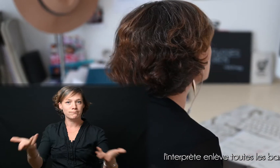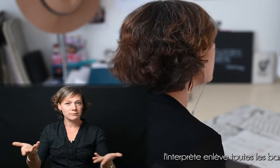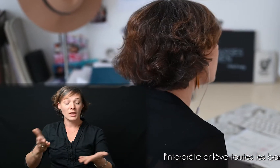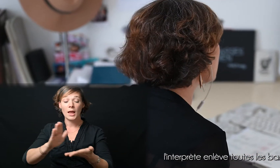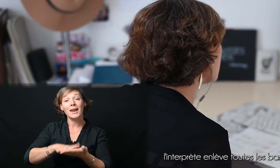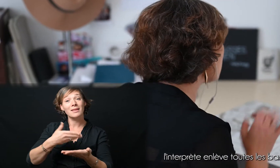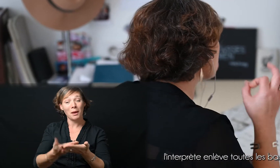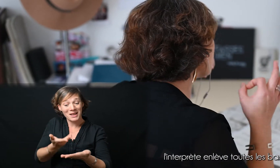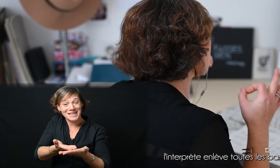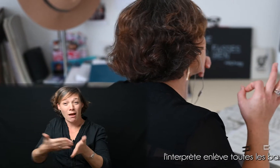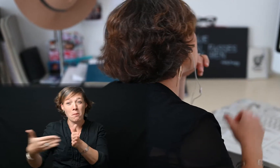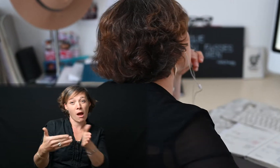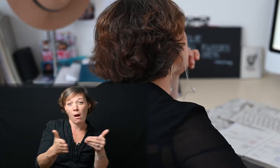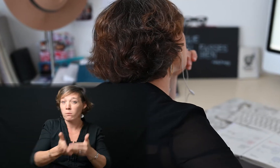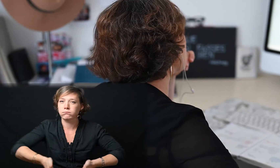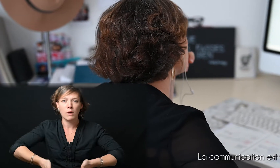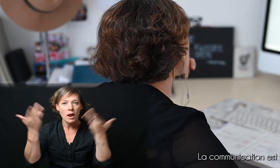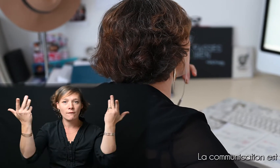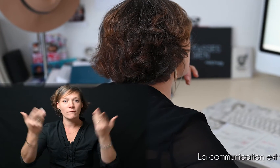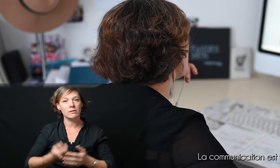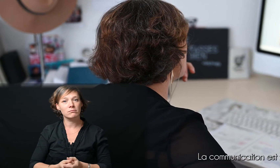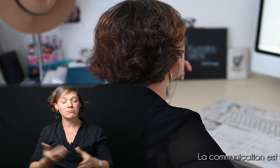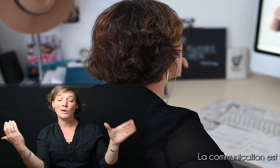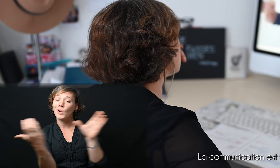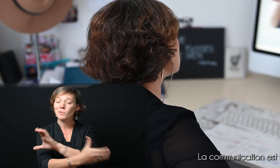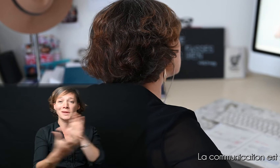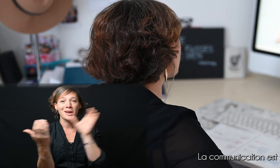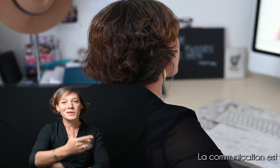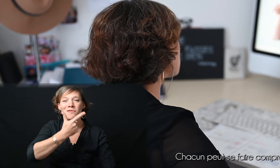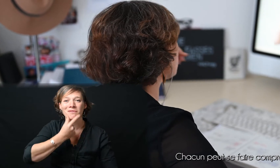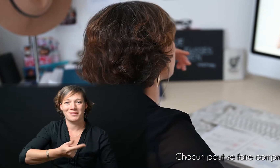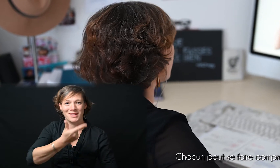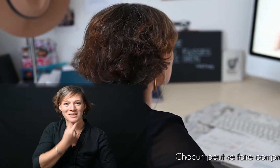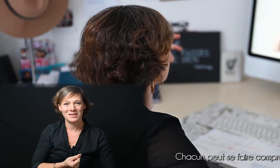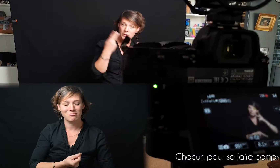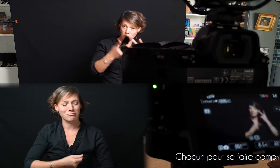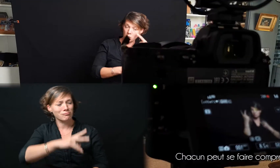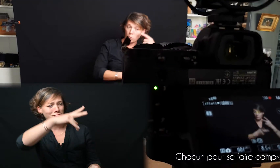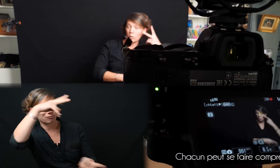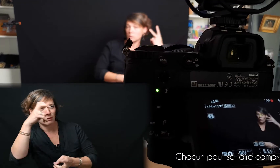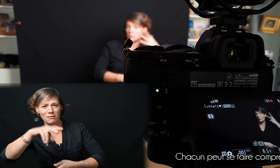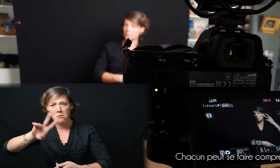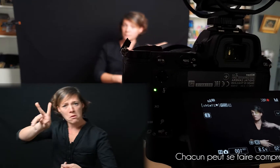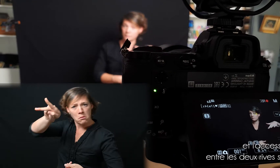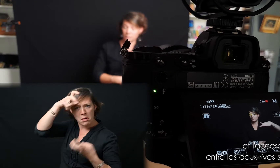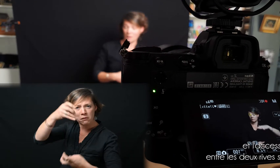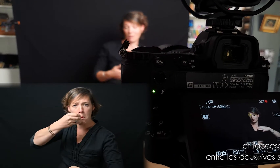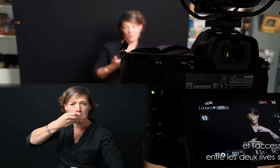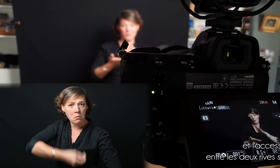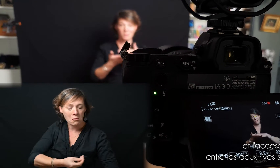L'interprète enlève toutes les barrières. La communication est fluide, chacun peut se faire comprendre